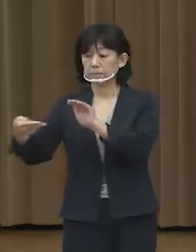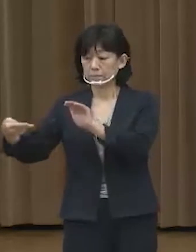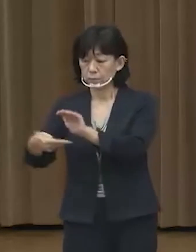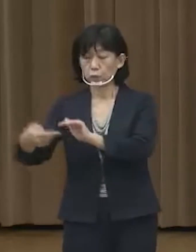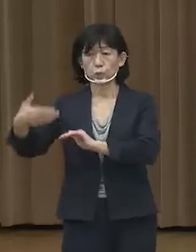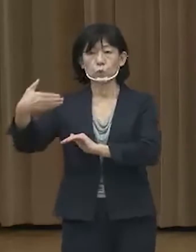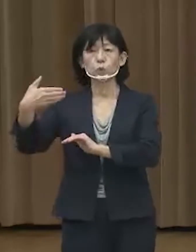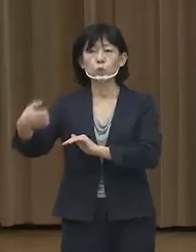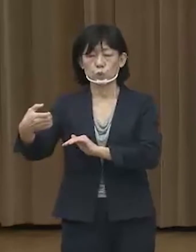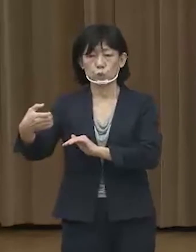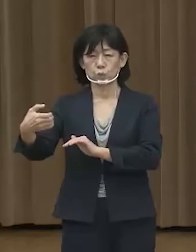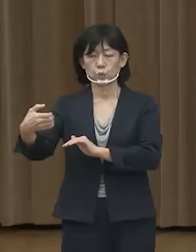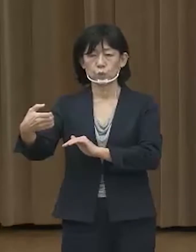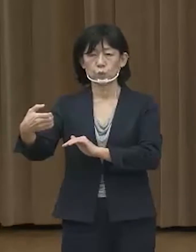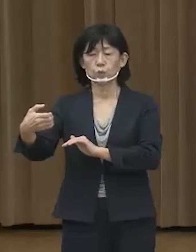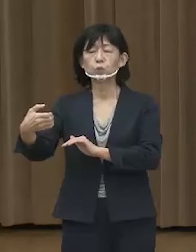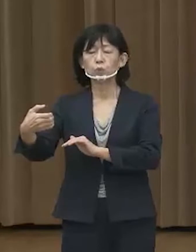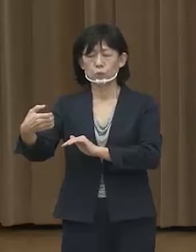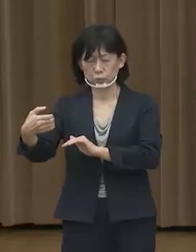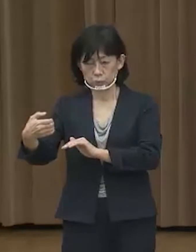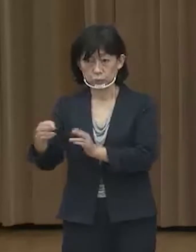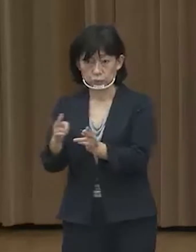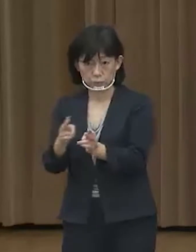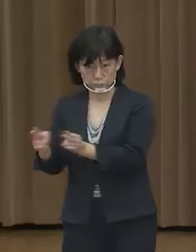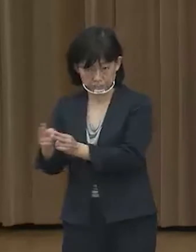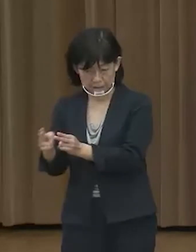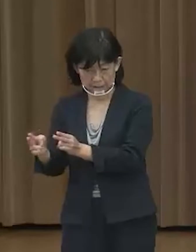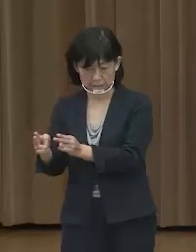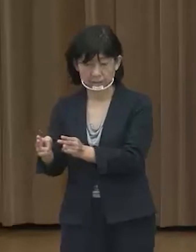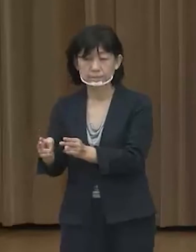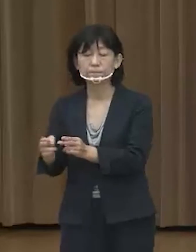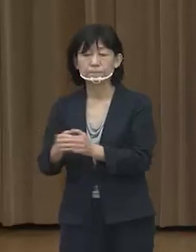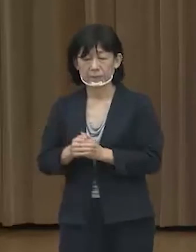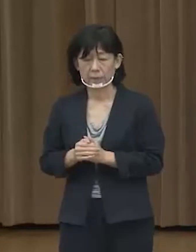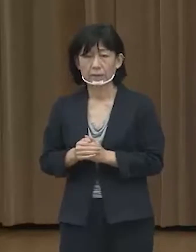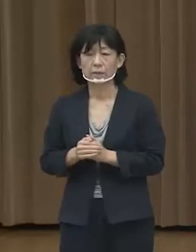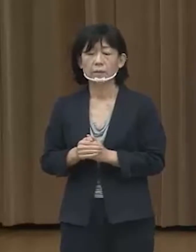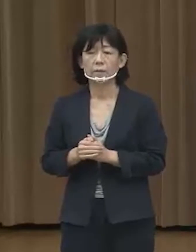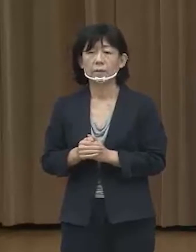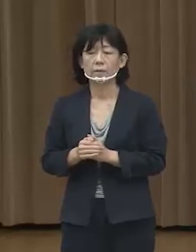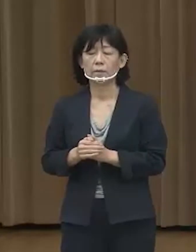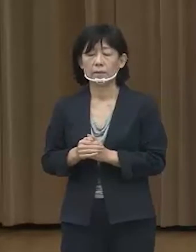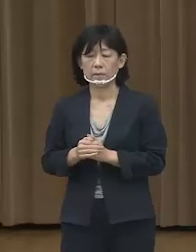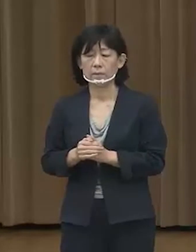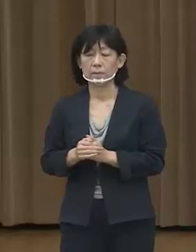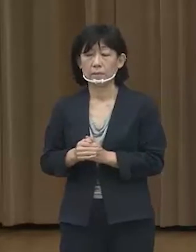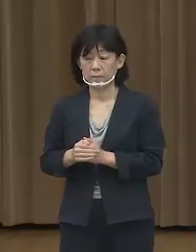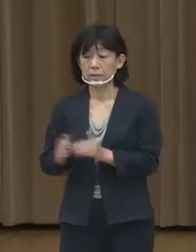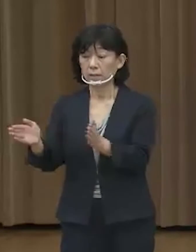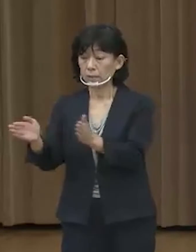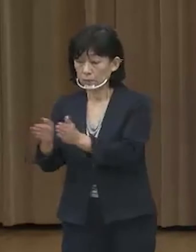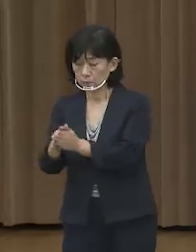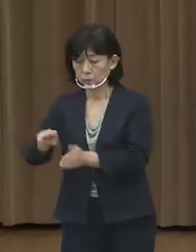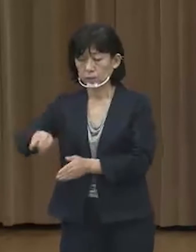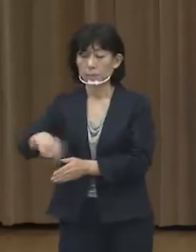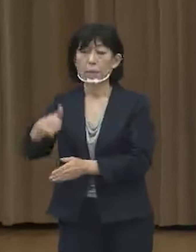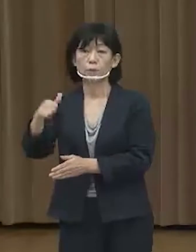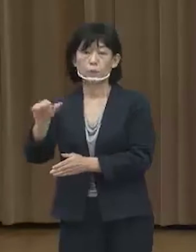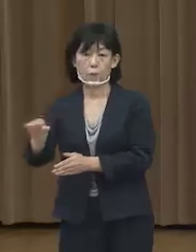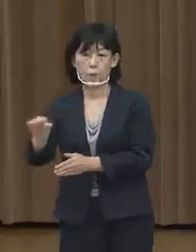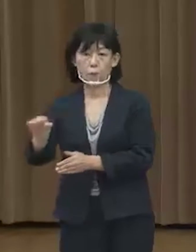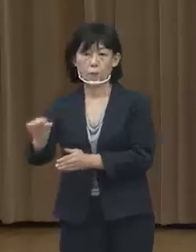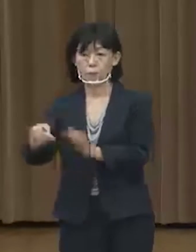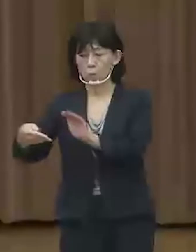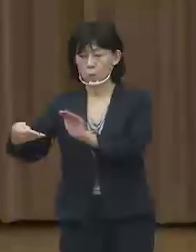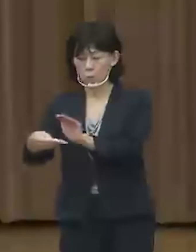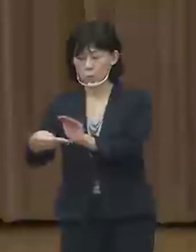受け入れ病床の上乗せを行うことによって、先ほど申し上げた残りの305床の整